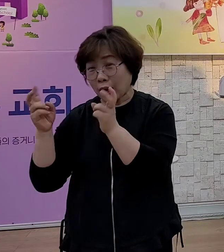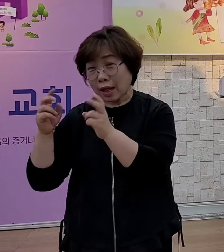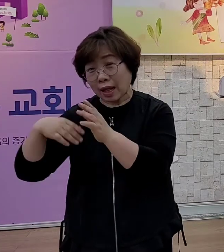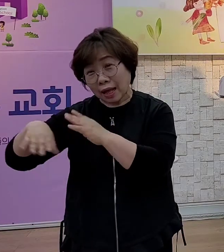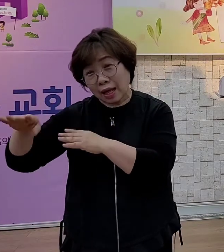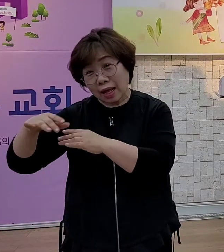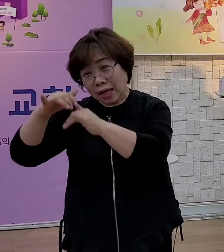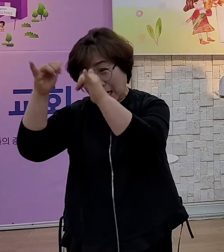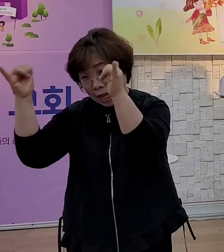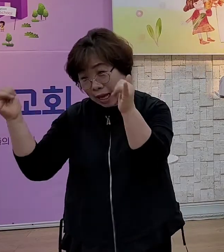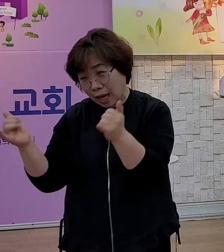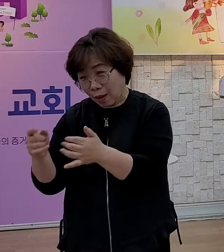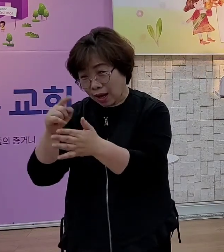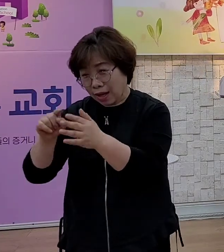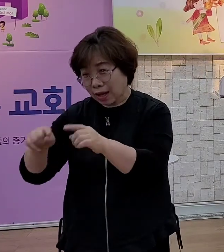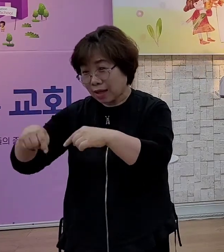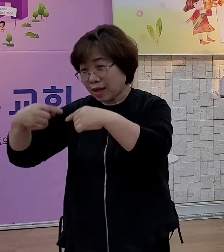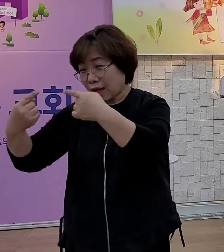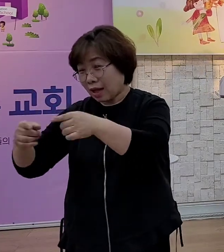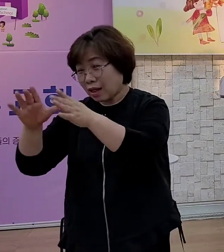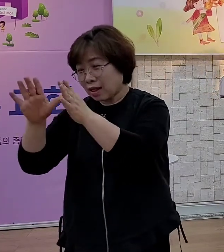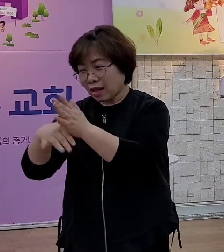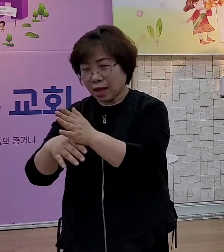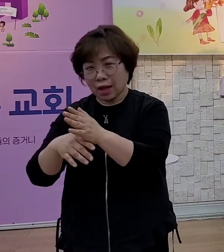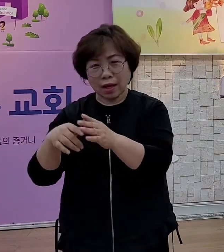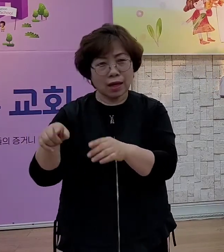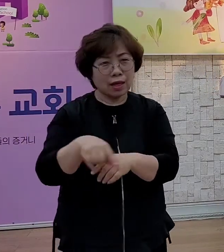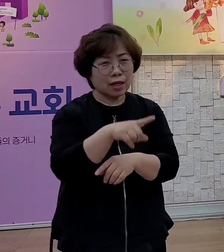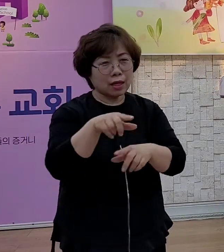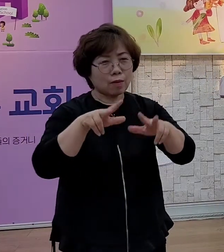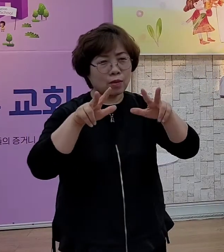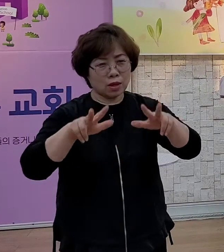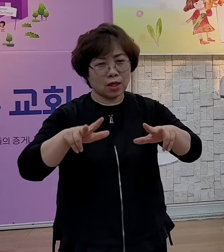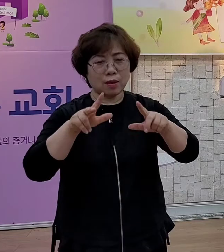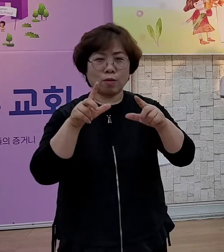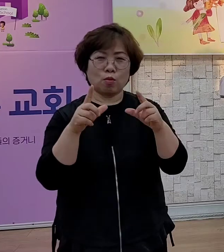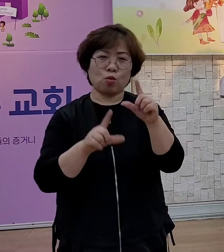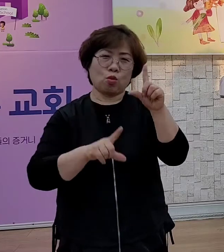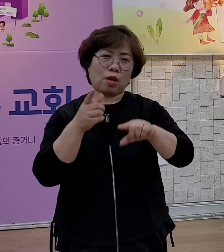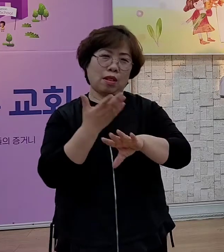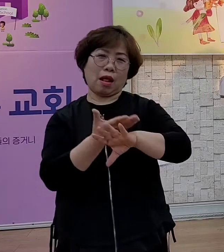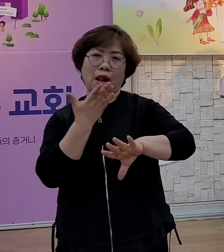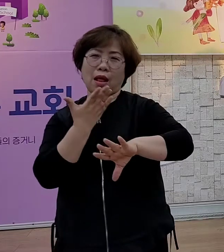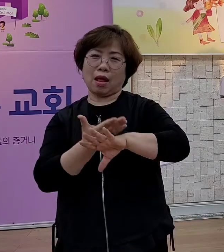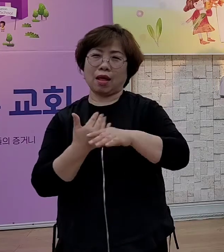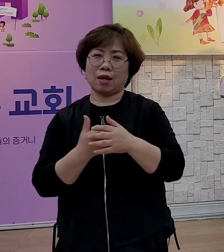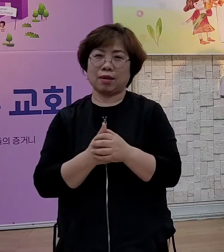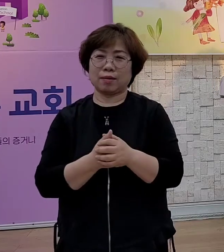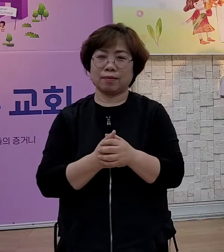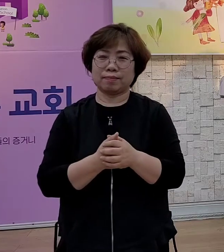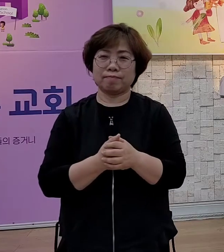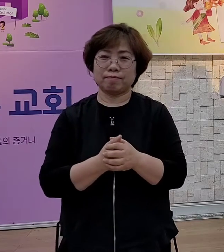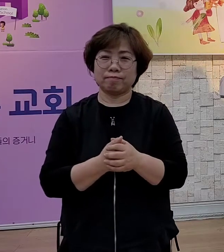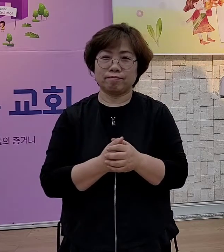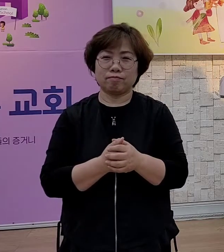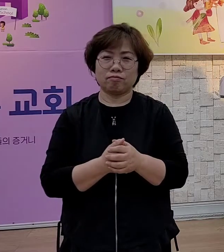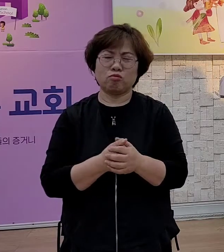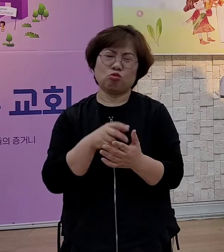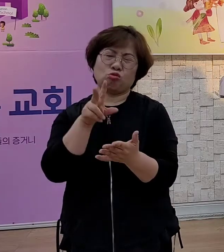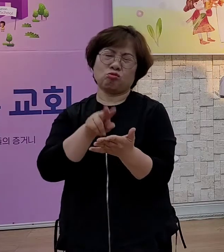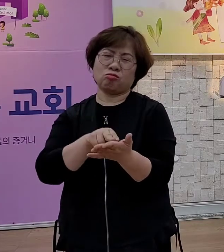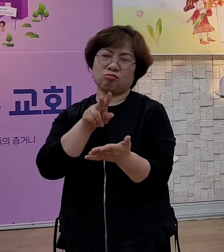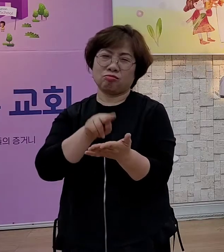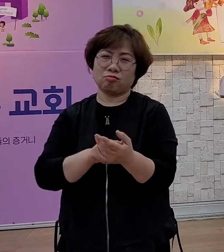우리 사회에서는 미안하지만 우리가 전혀 그렇게 보이지 않는다는 거예요. 이게